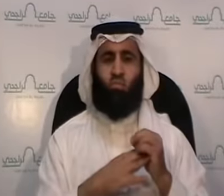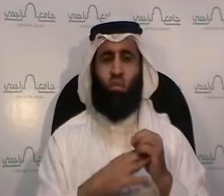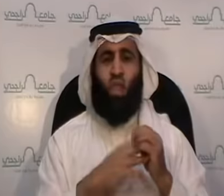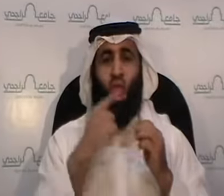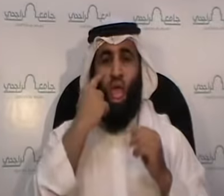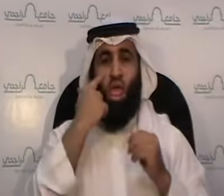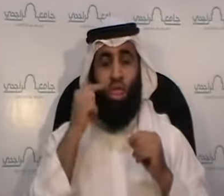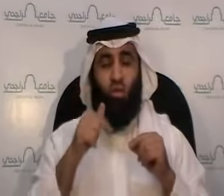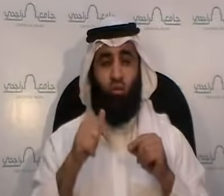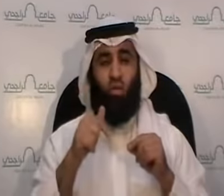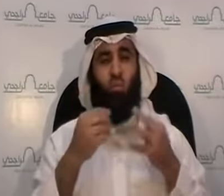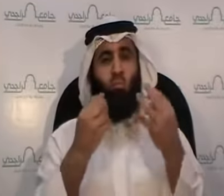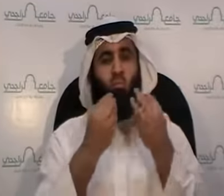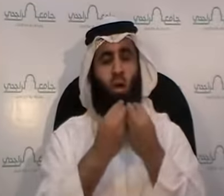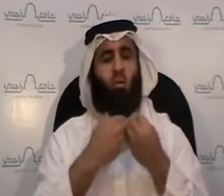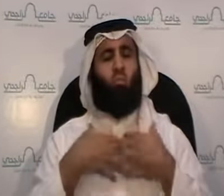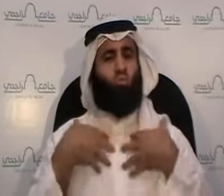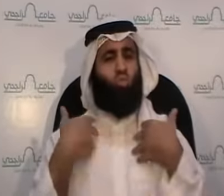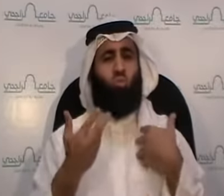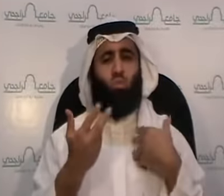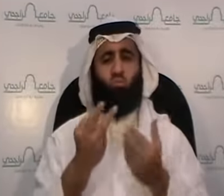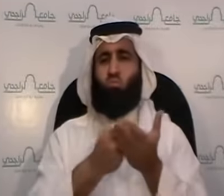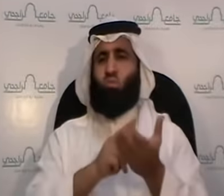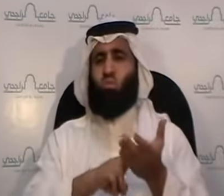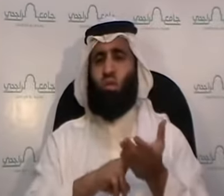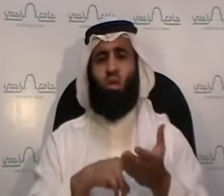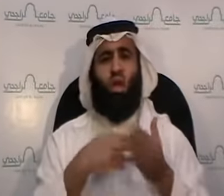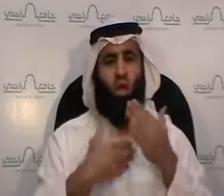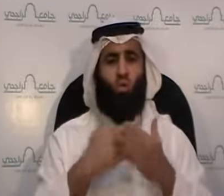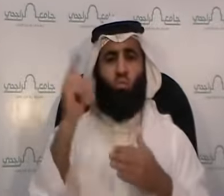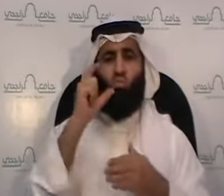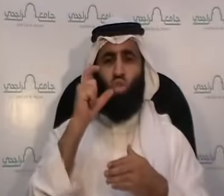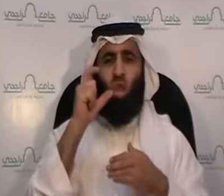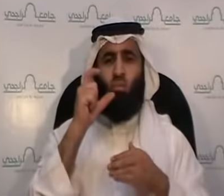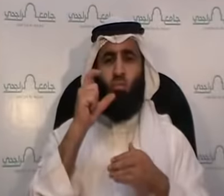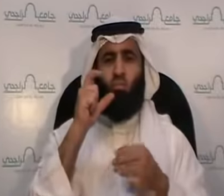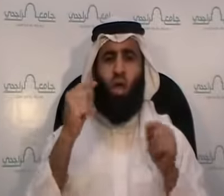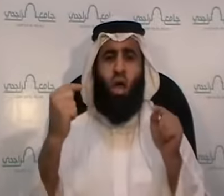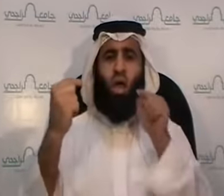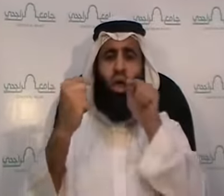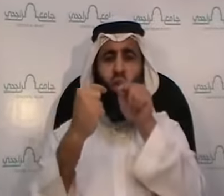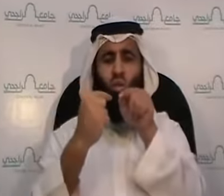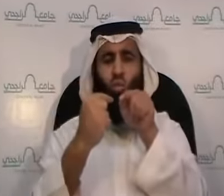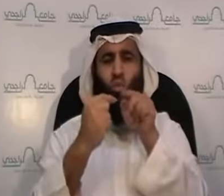لا يلقون عباد الله ولا يلقون المسلمين إلا على عدوان وبغضاء